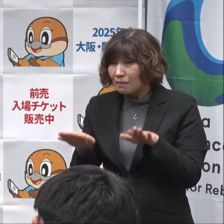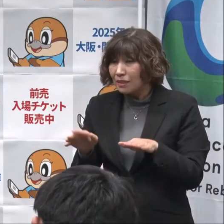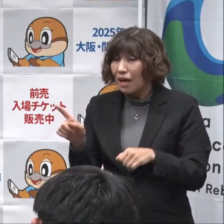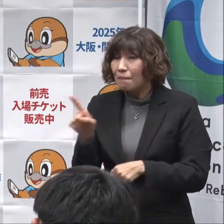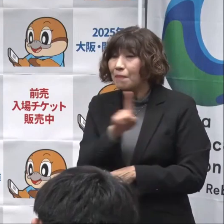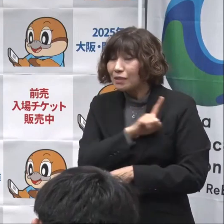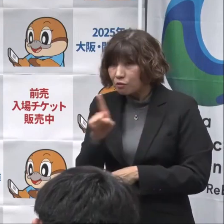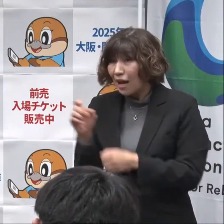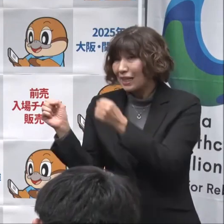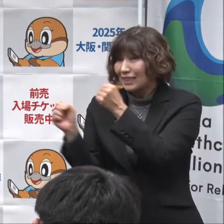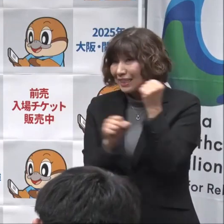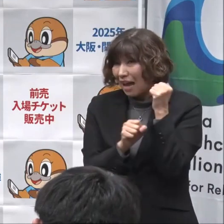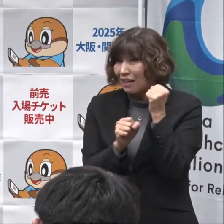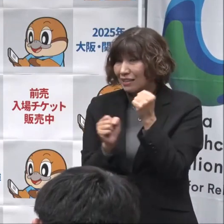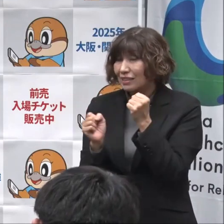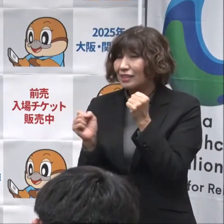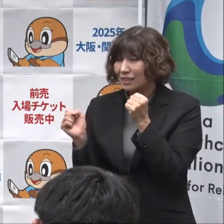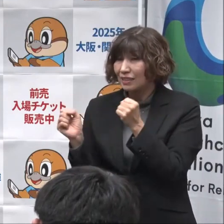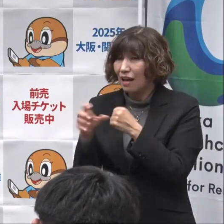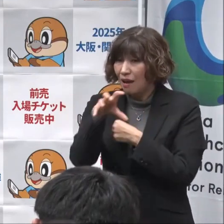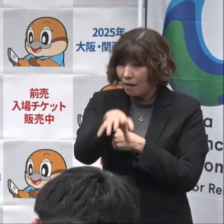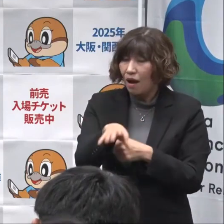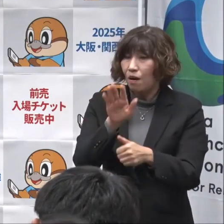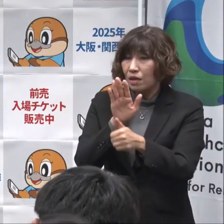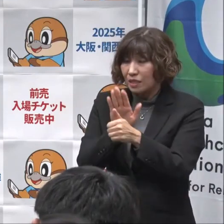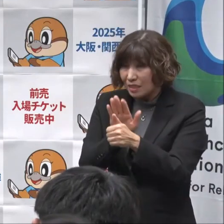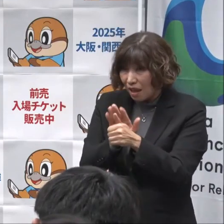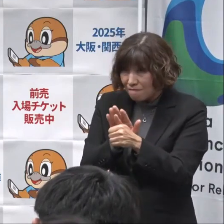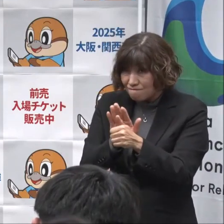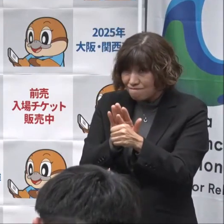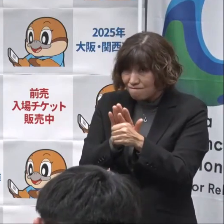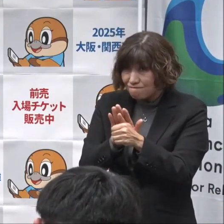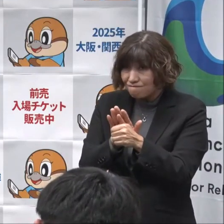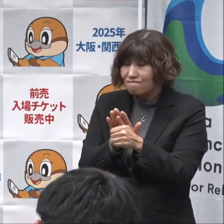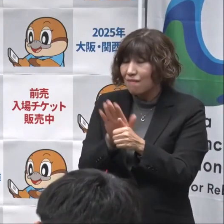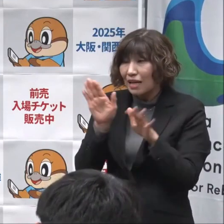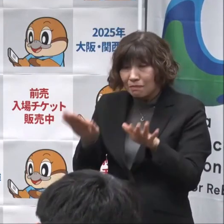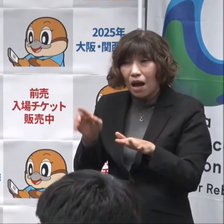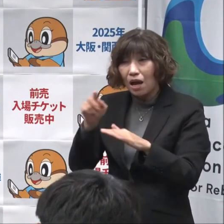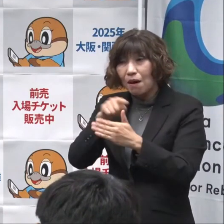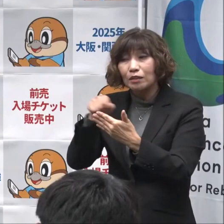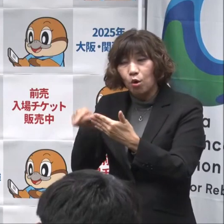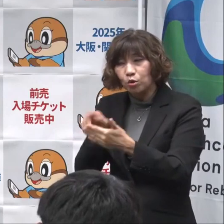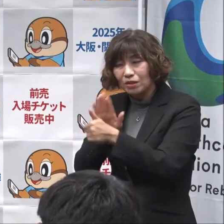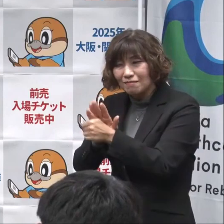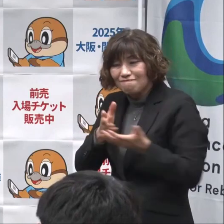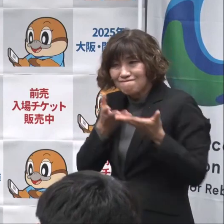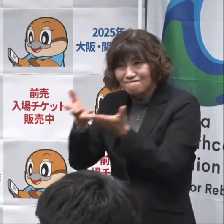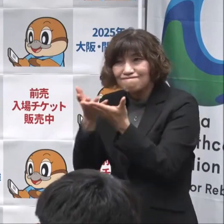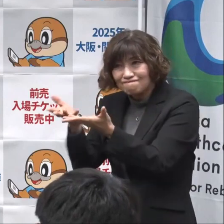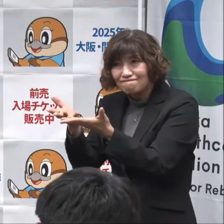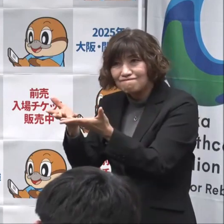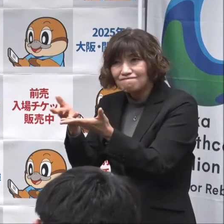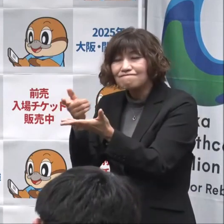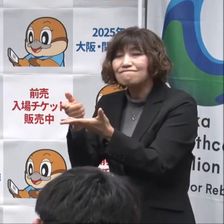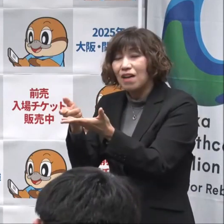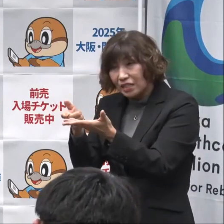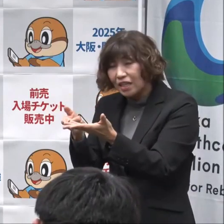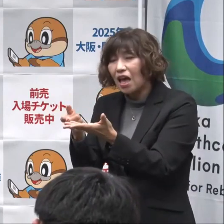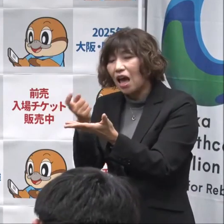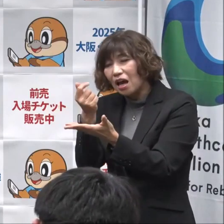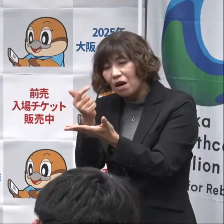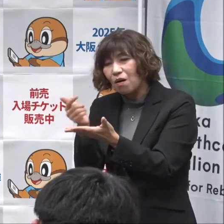援のために徹底的に支援をして、そして一定落ち着いた段階でやるべきだというふうに思っています